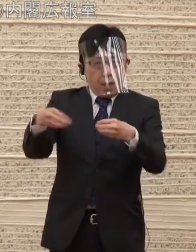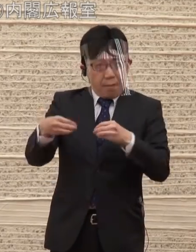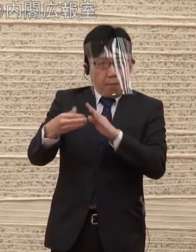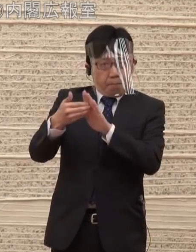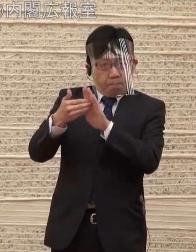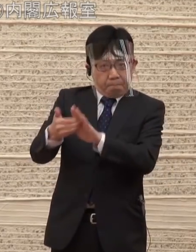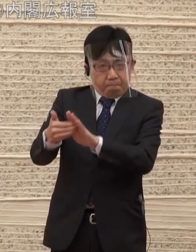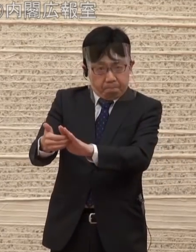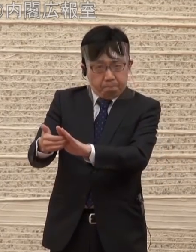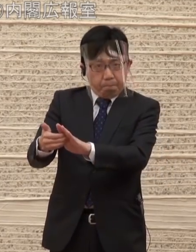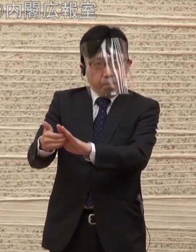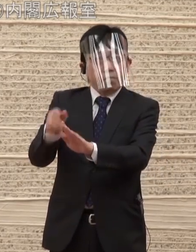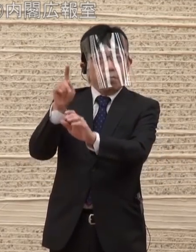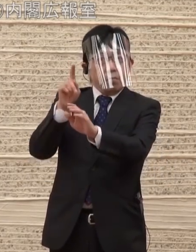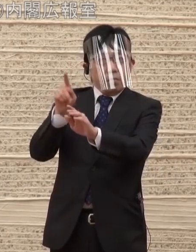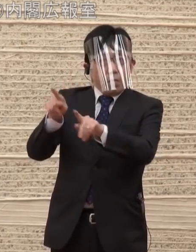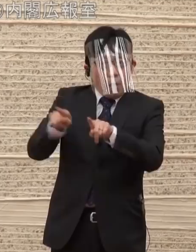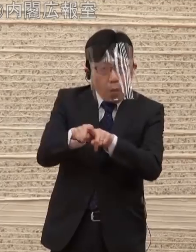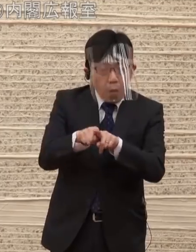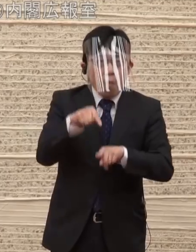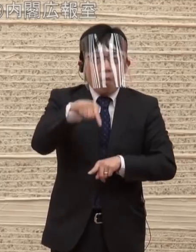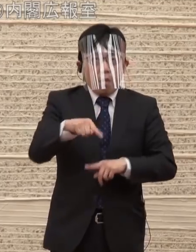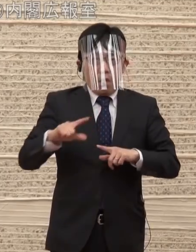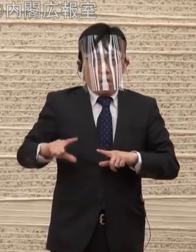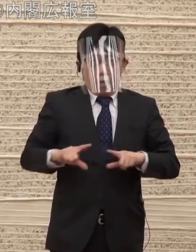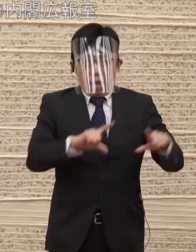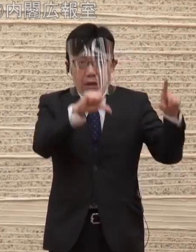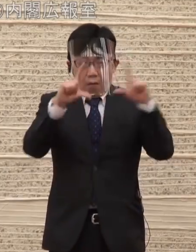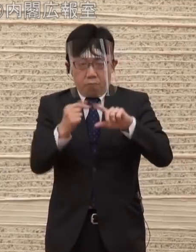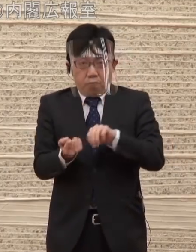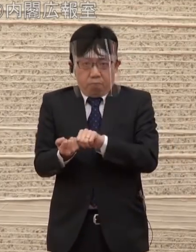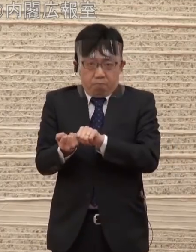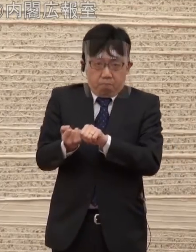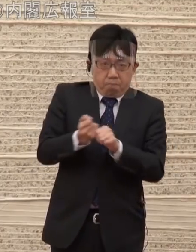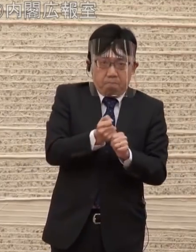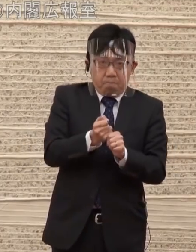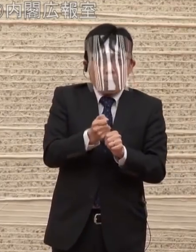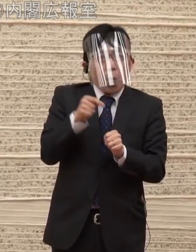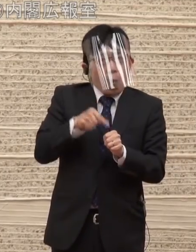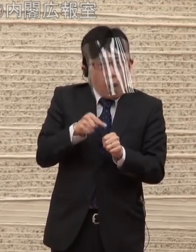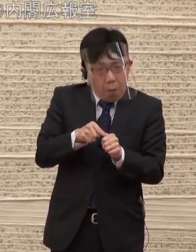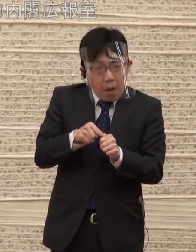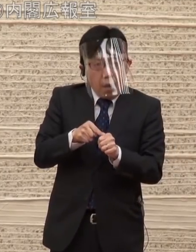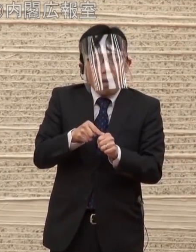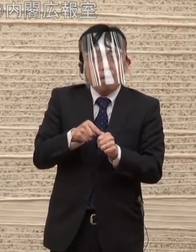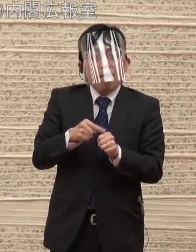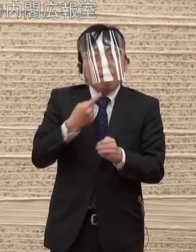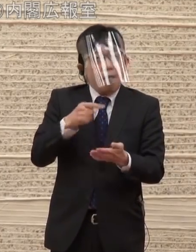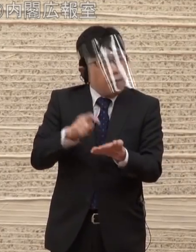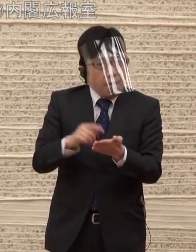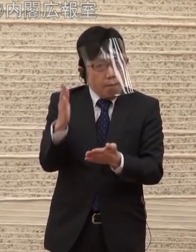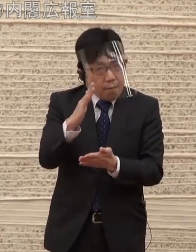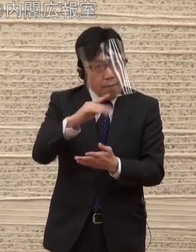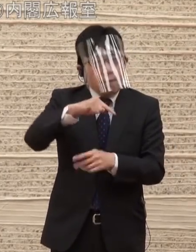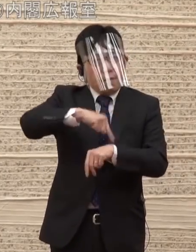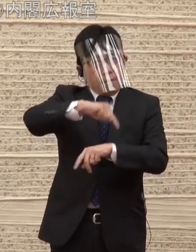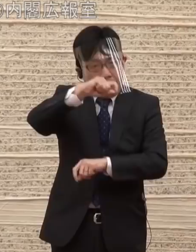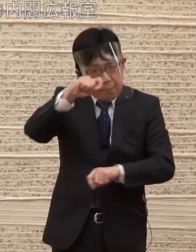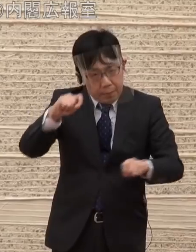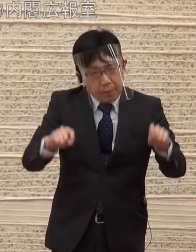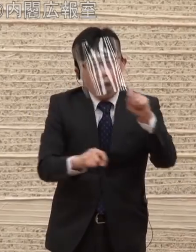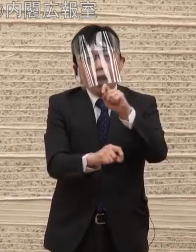完全なる日おおお鳥もうしていくための道のりはかなりの時間を要することに